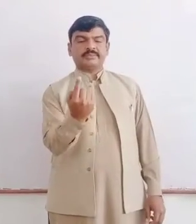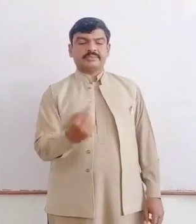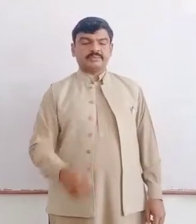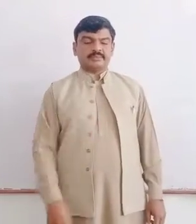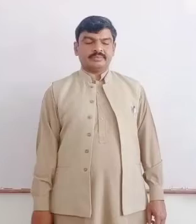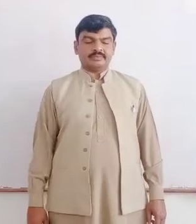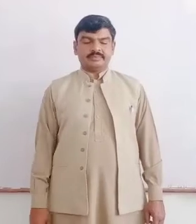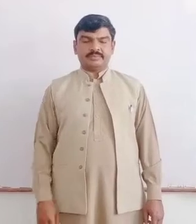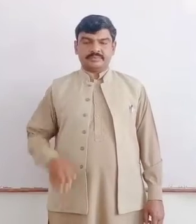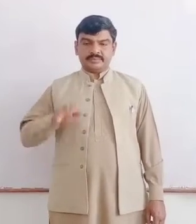साकिन,